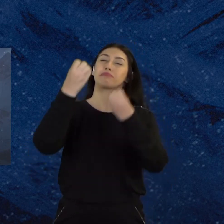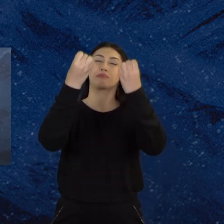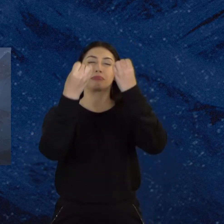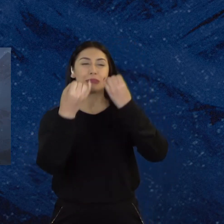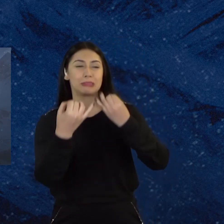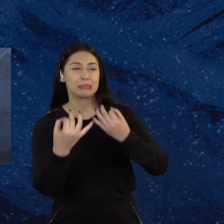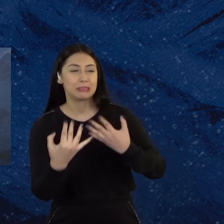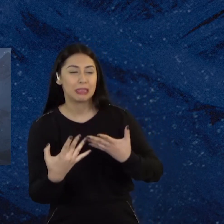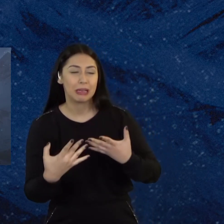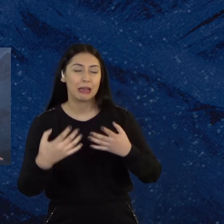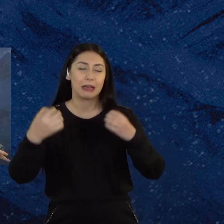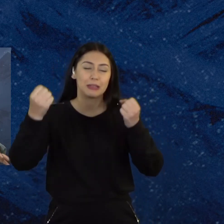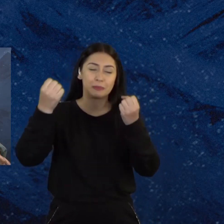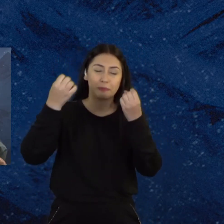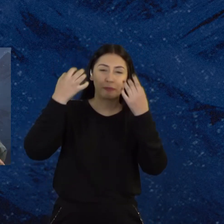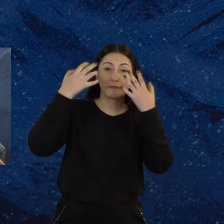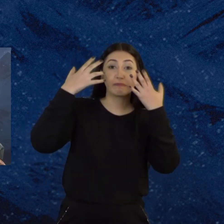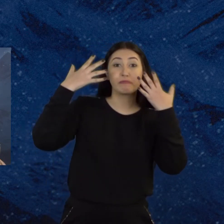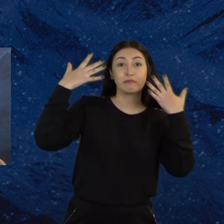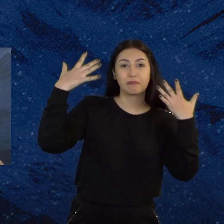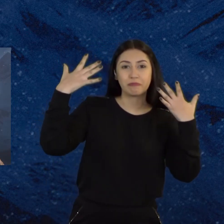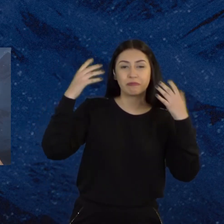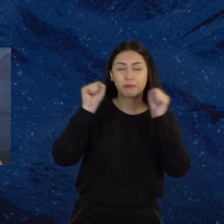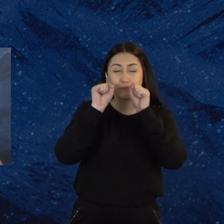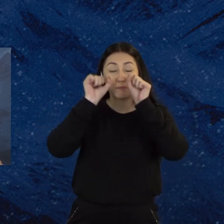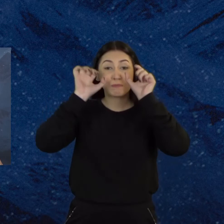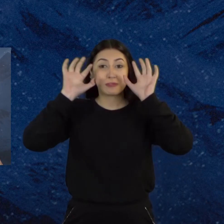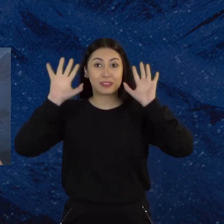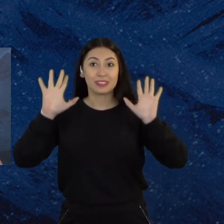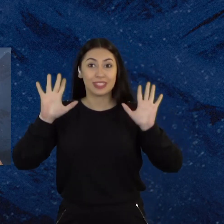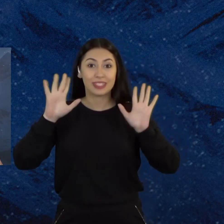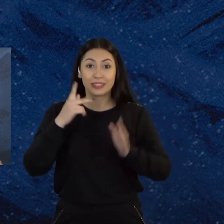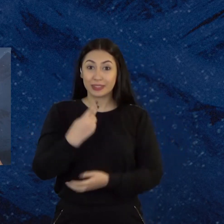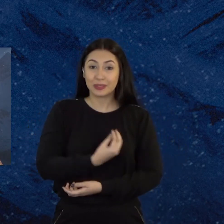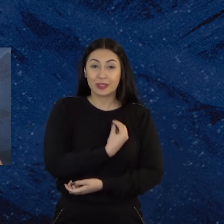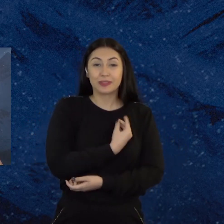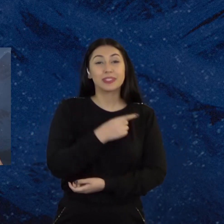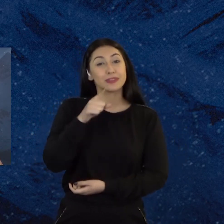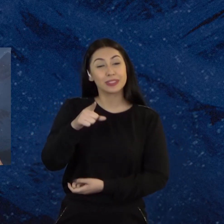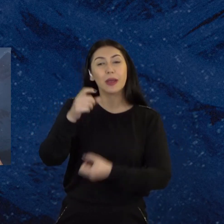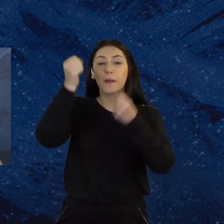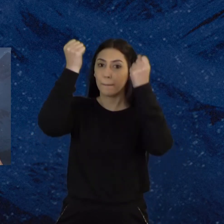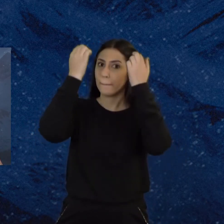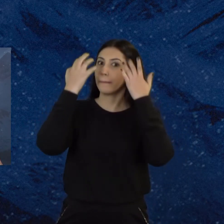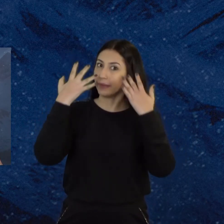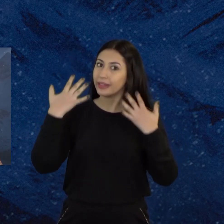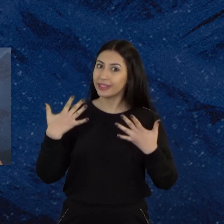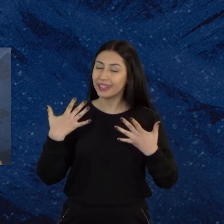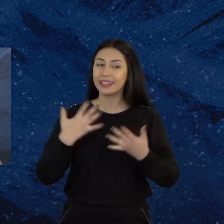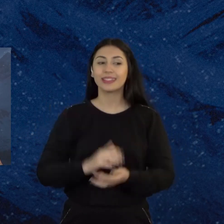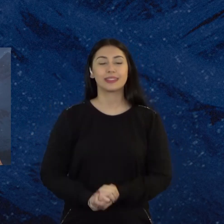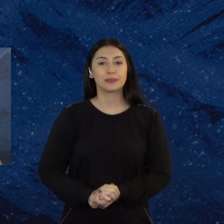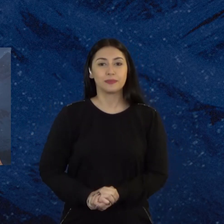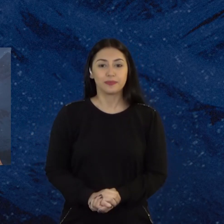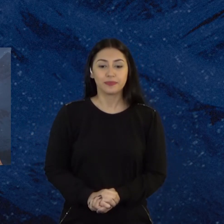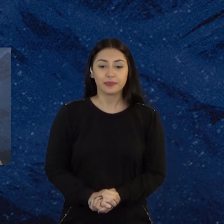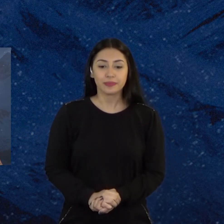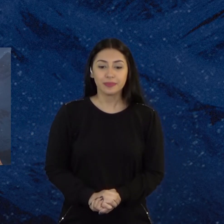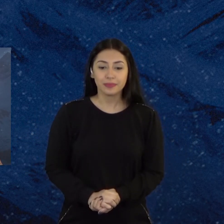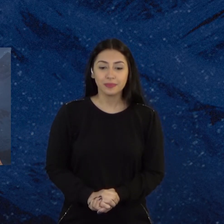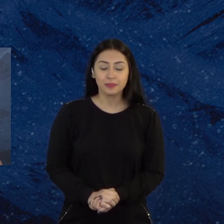esclarecendo, jogando luz, né, na sua vida. Você vai ser muito abençoado nessa conferência, hein?